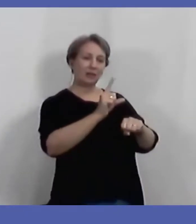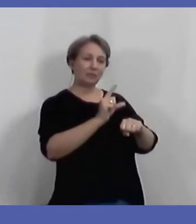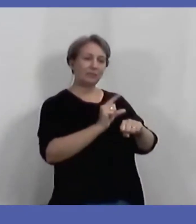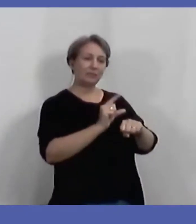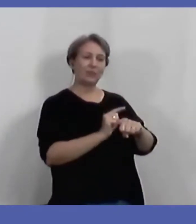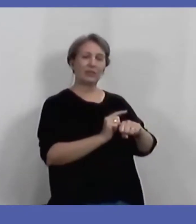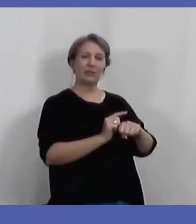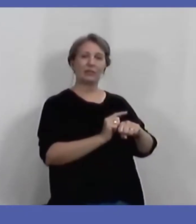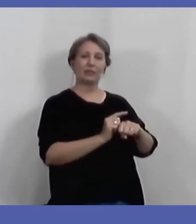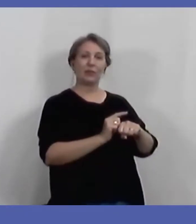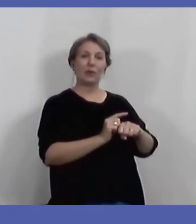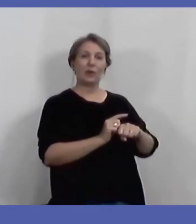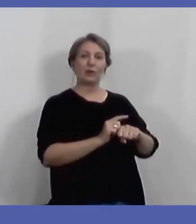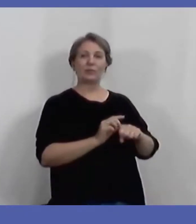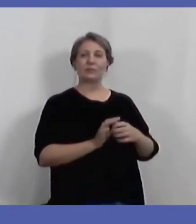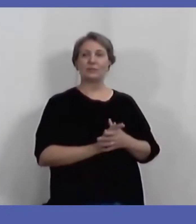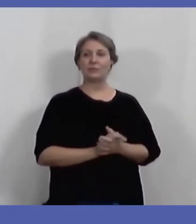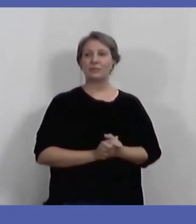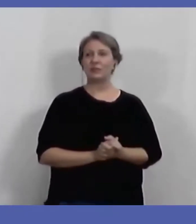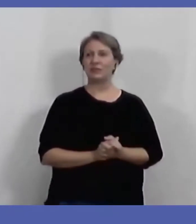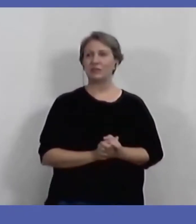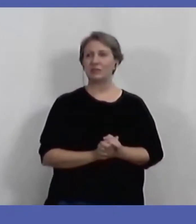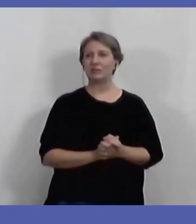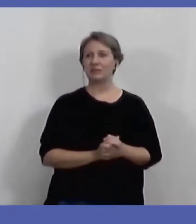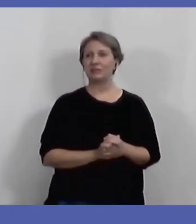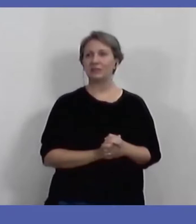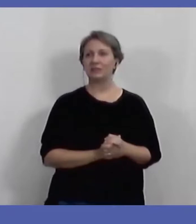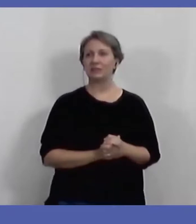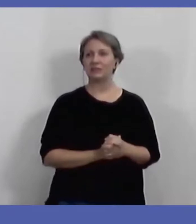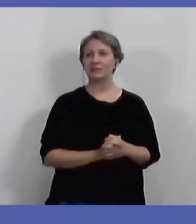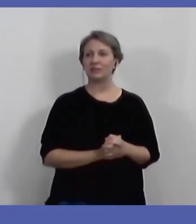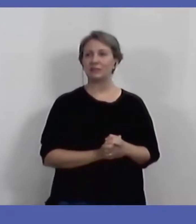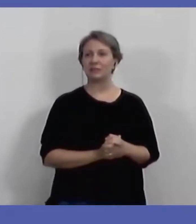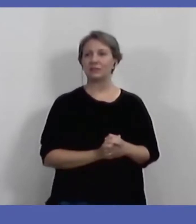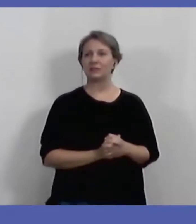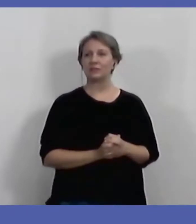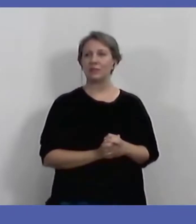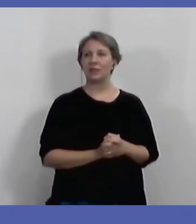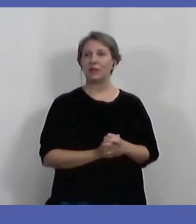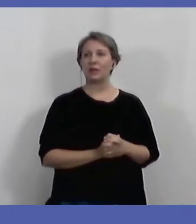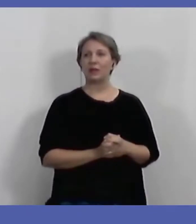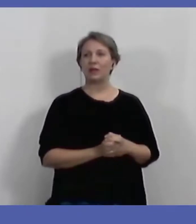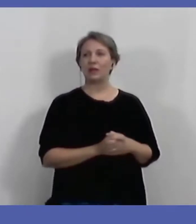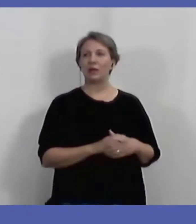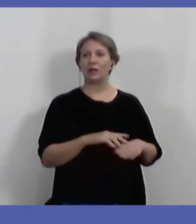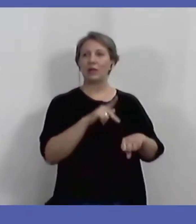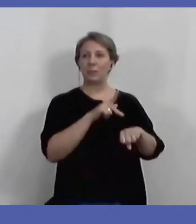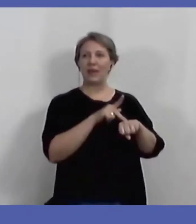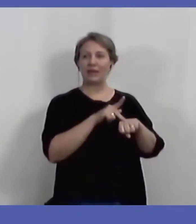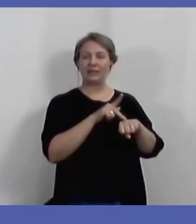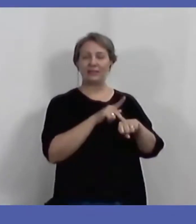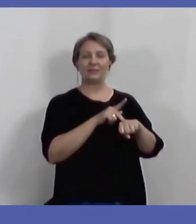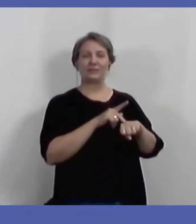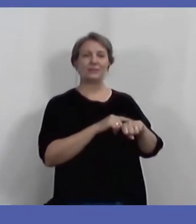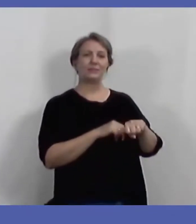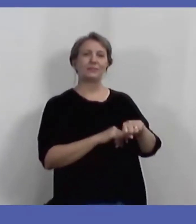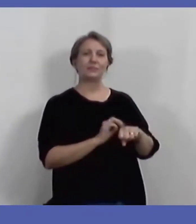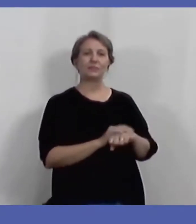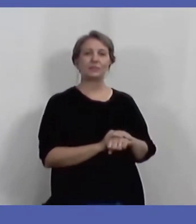uma rocha, né? Então, sobre esta rocha edificarei a